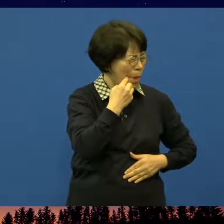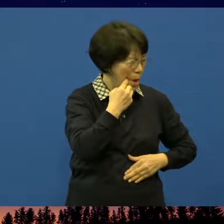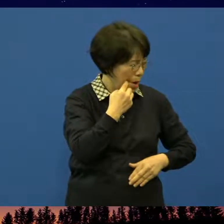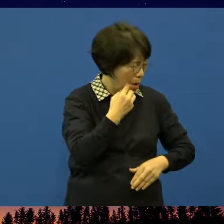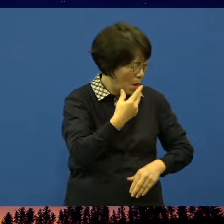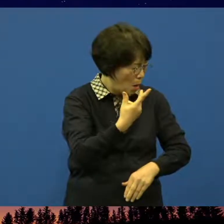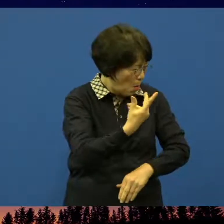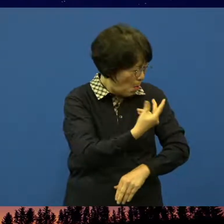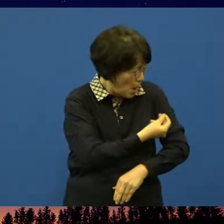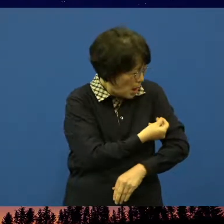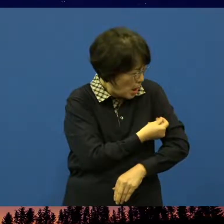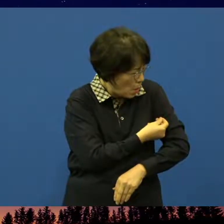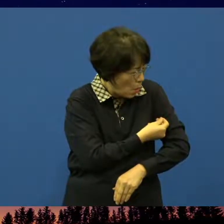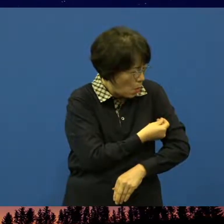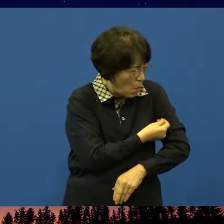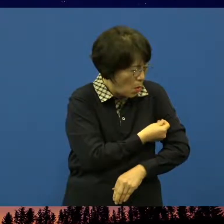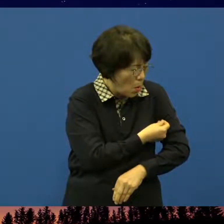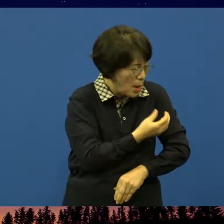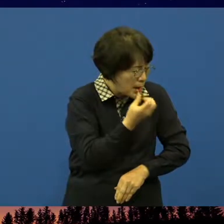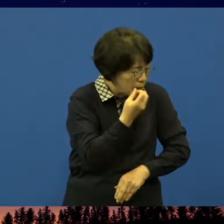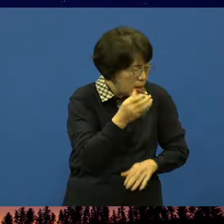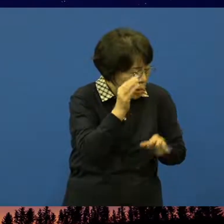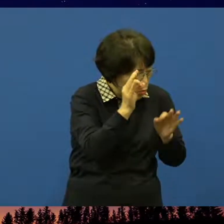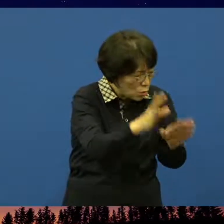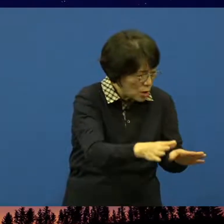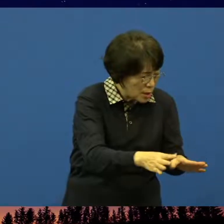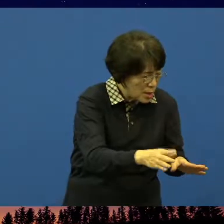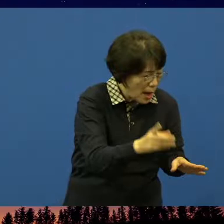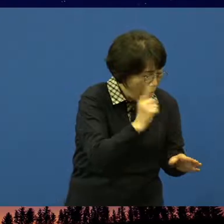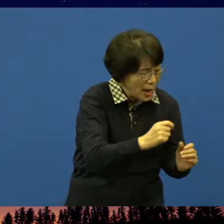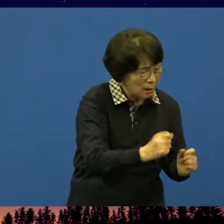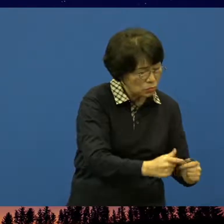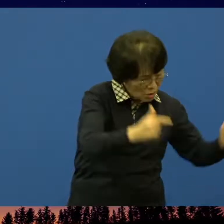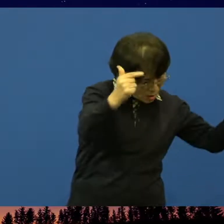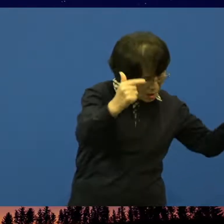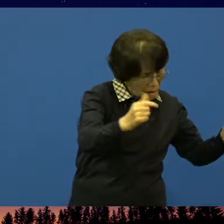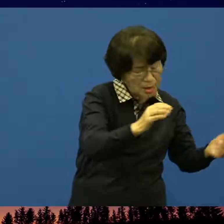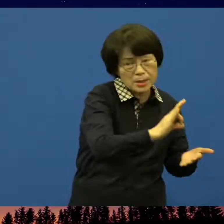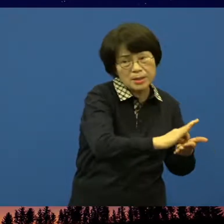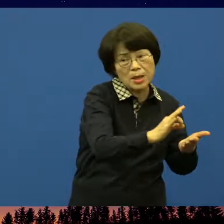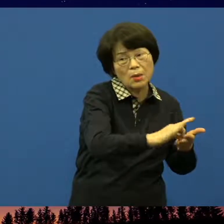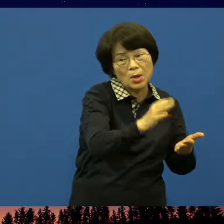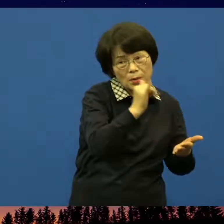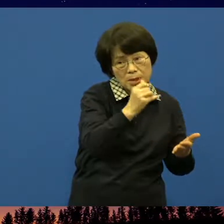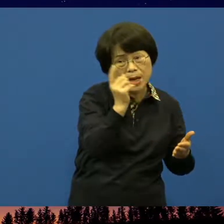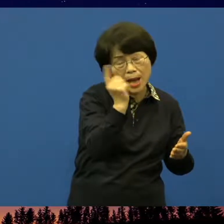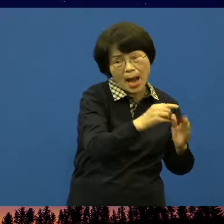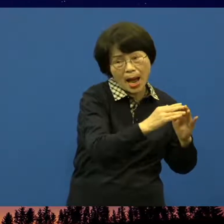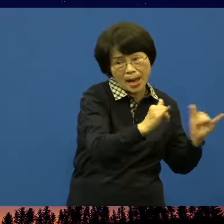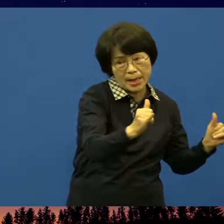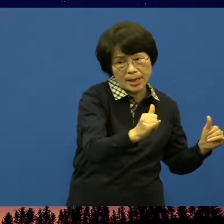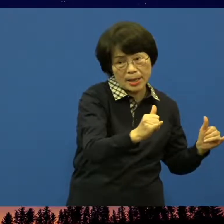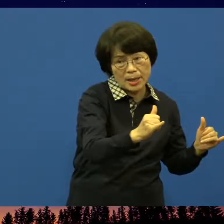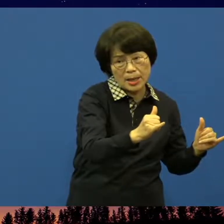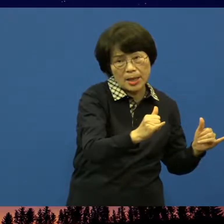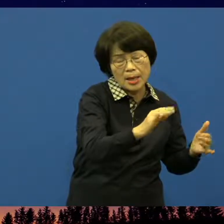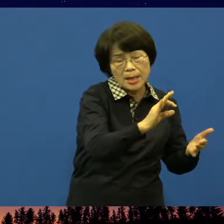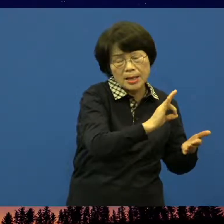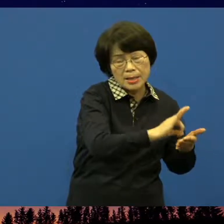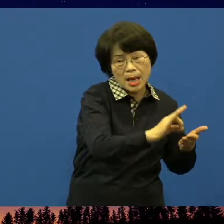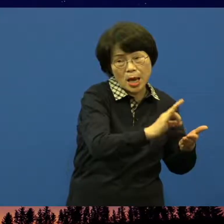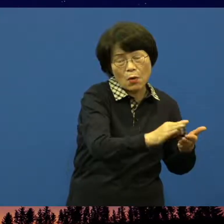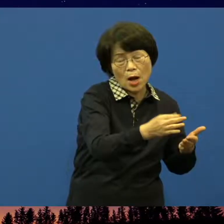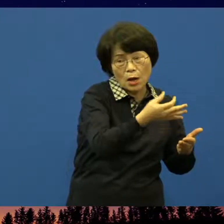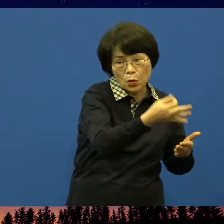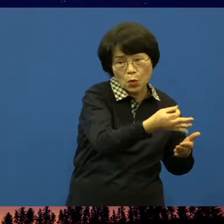이상한 데 그냥 투자하고 이렇게 해서 막 악을 번성시키는 데 쓸 거 아니에요. 그 악인에게 들어갈 돈을, 부를